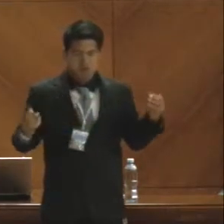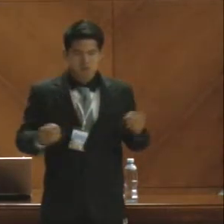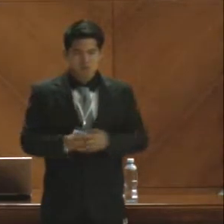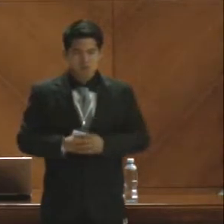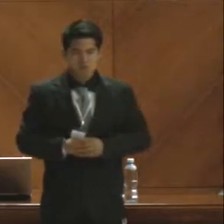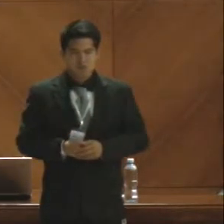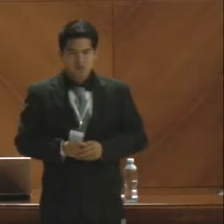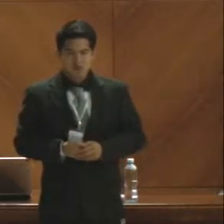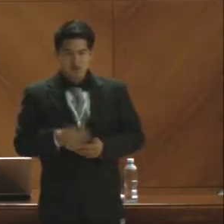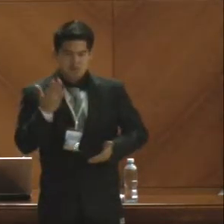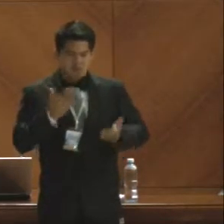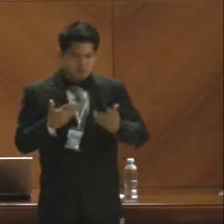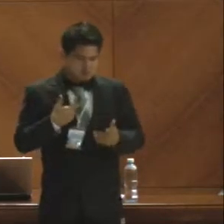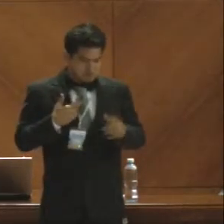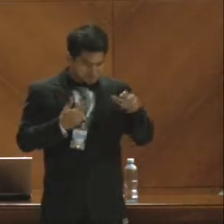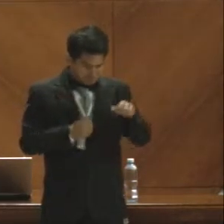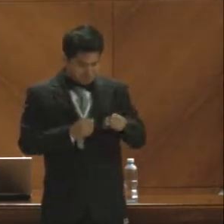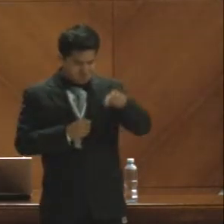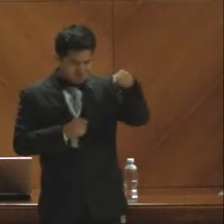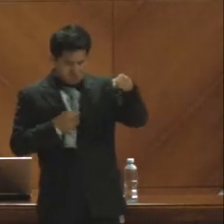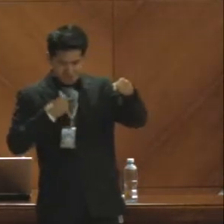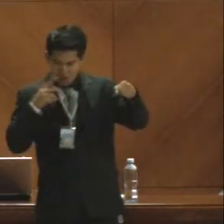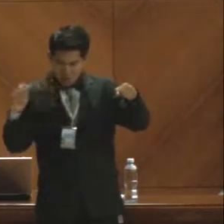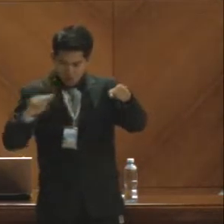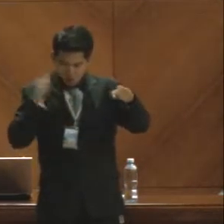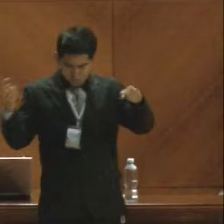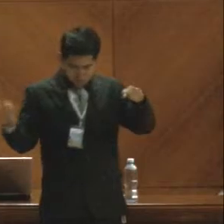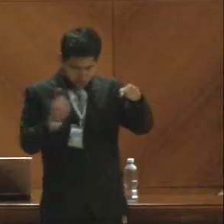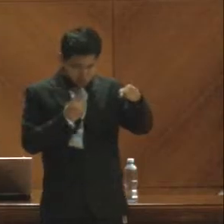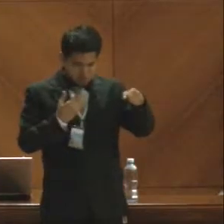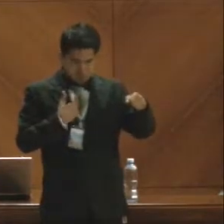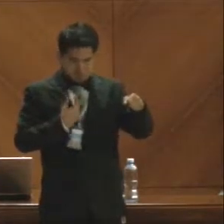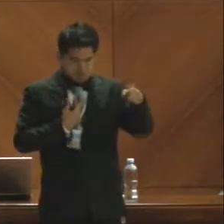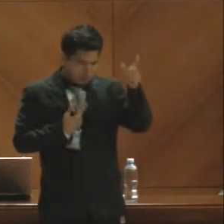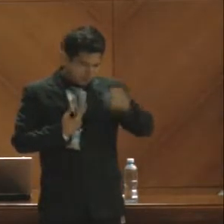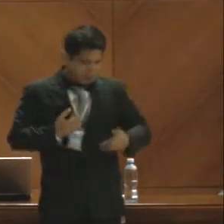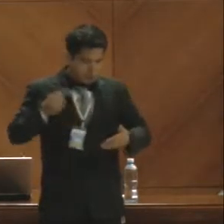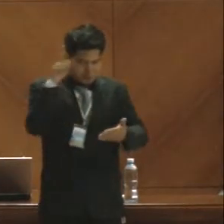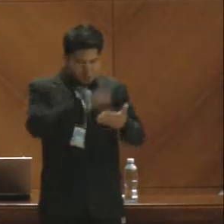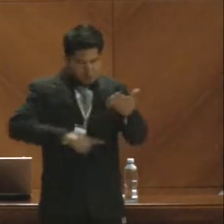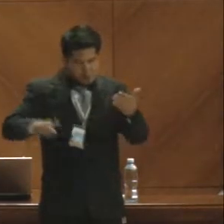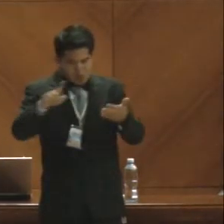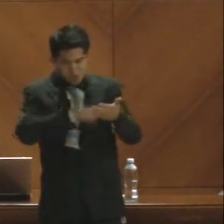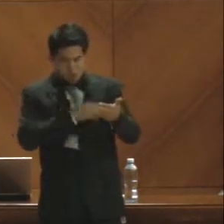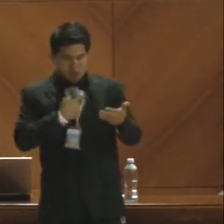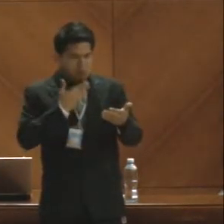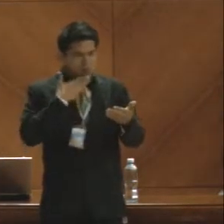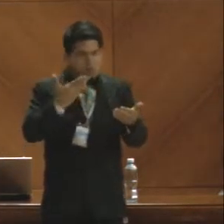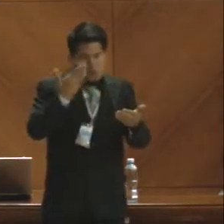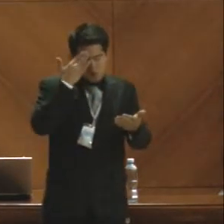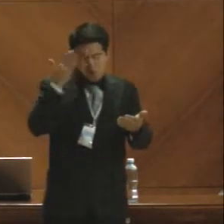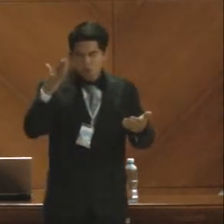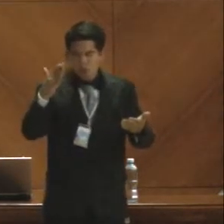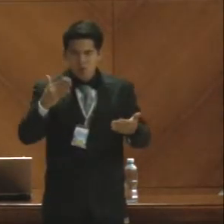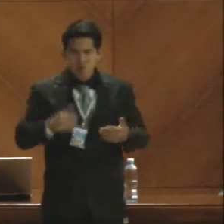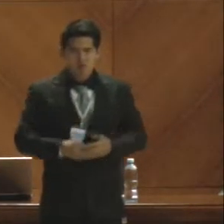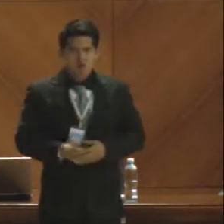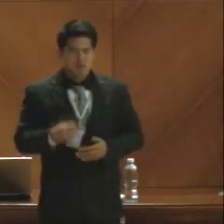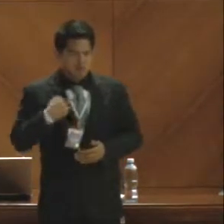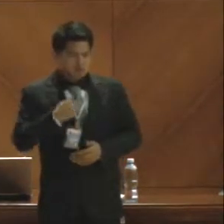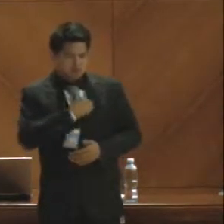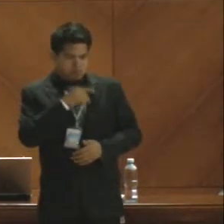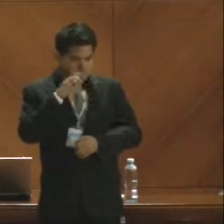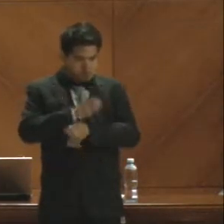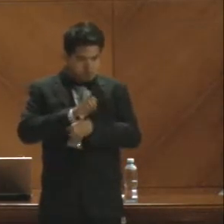que yo tenga el carro que no le puedo abrir el capó. Es prohibido saber cómo funciona. Nosotros los ecuatorianos tenemos prohibido saber cómo funciona el